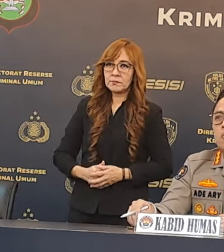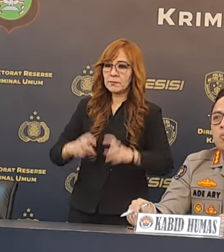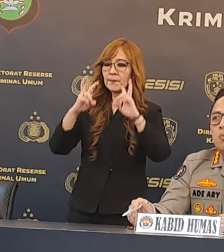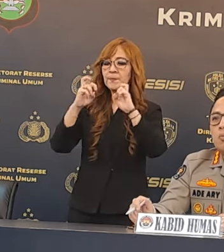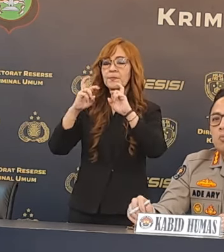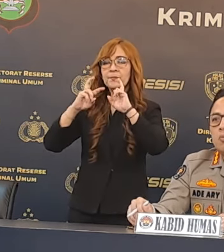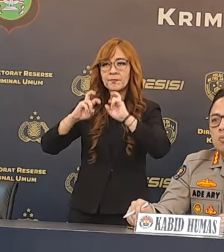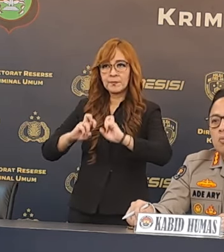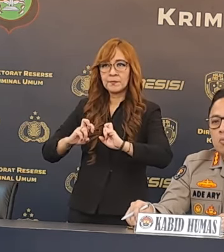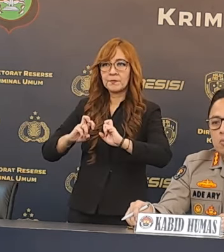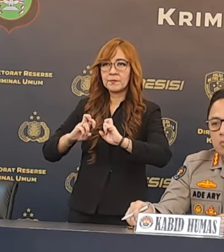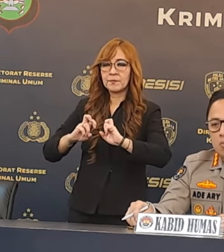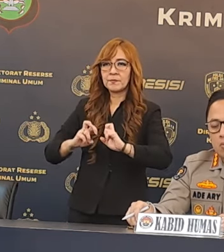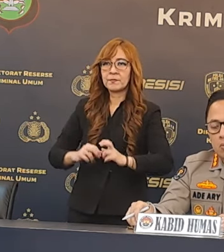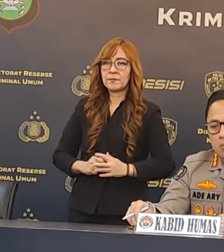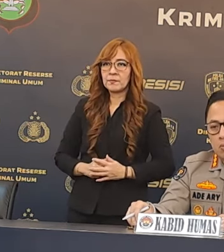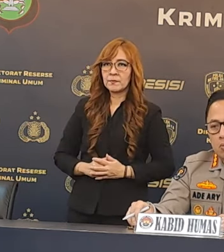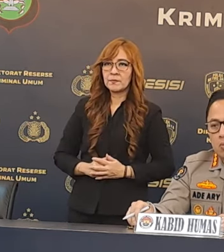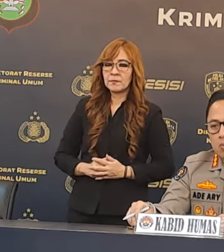pemeriksaan